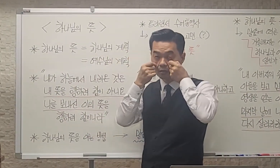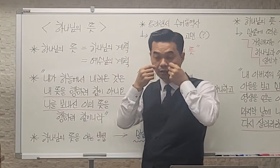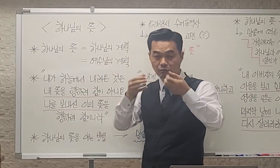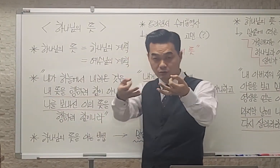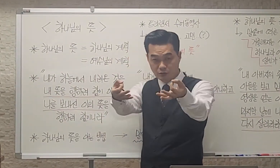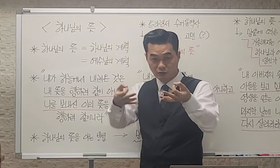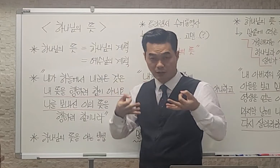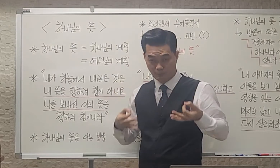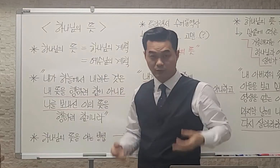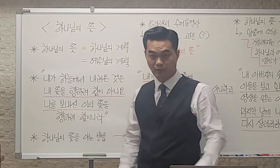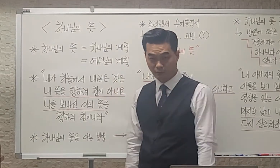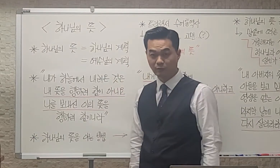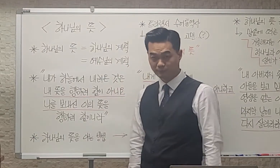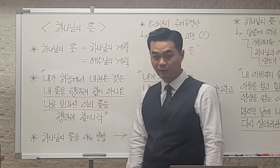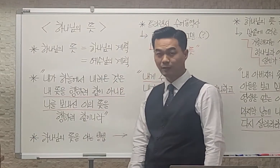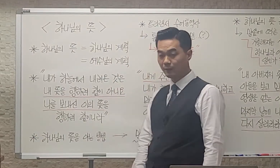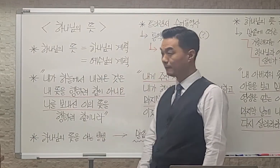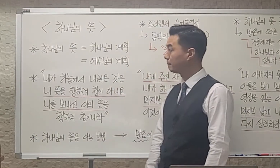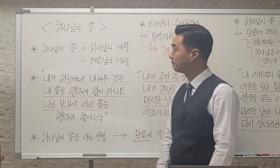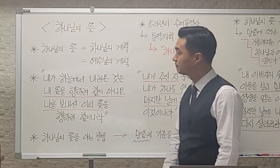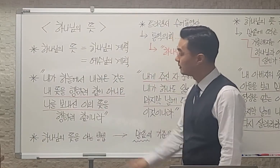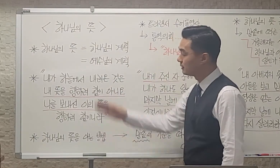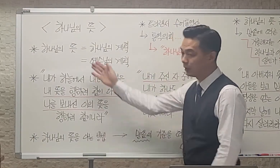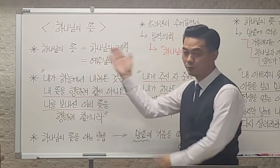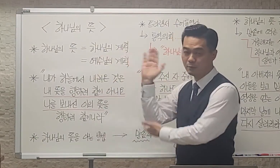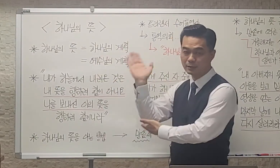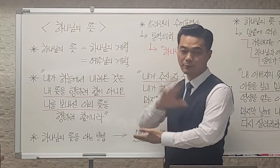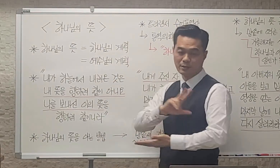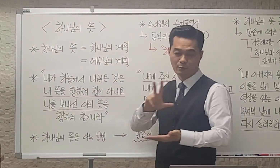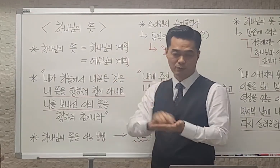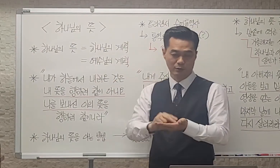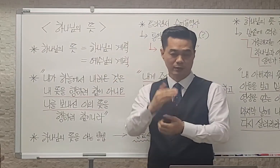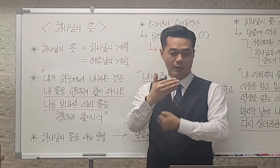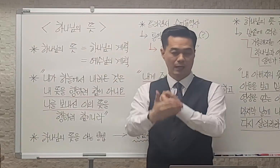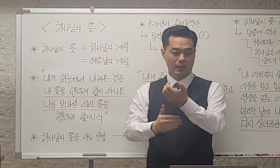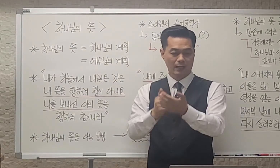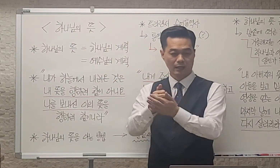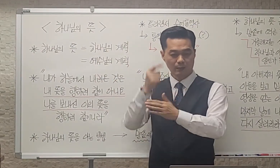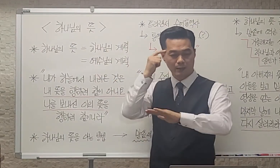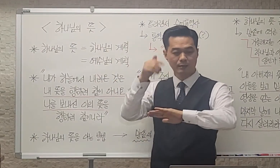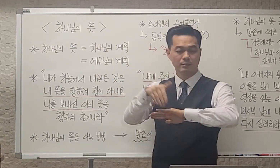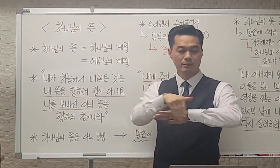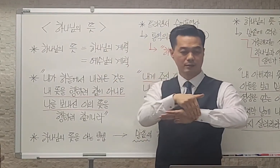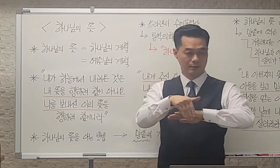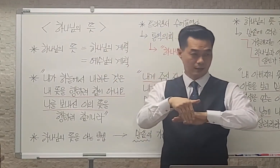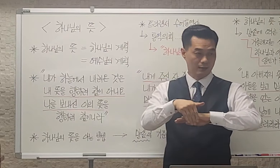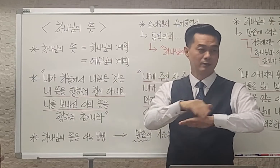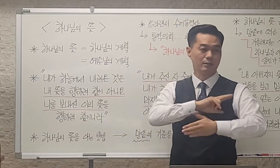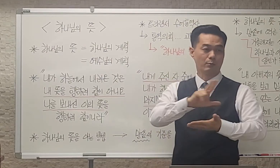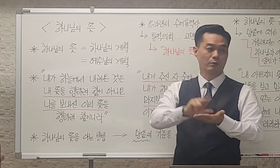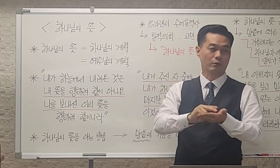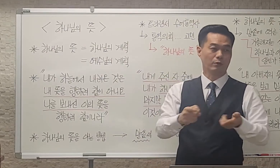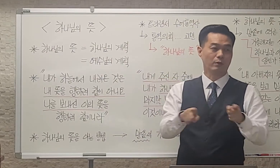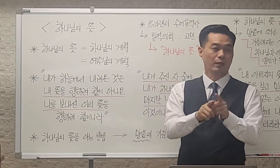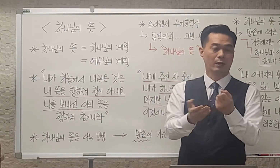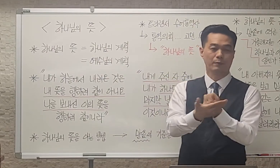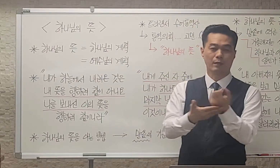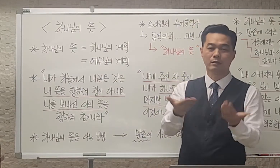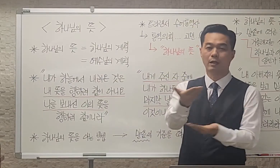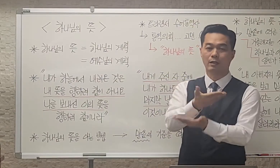눈을 뜨시고 잘 보세요. 네. 자, 오늘 말씀의 제목은 하나님의 뜻이라는 제목으로 함께 은혜